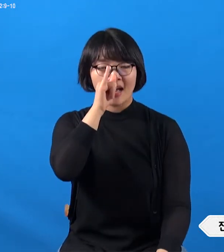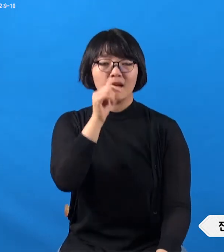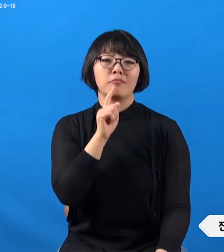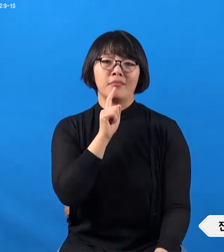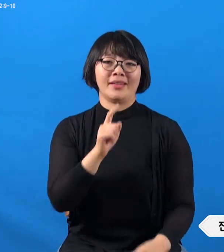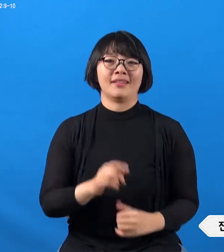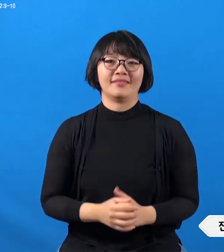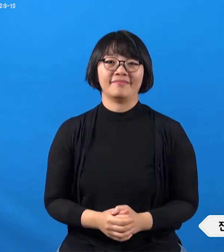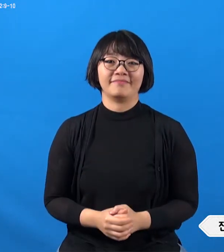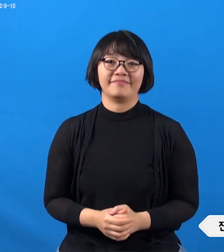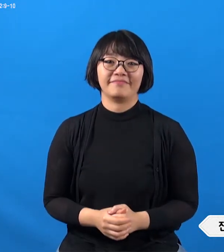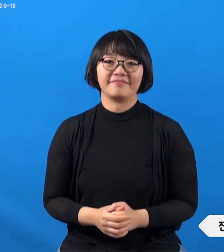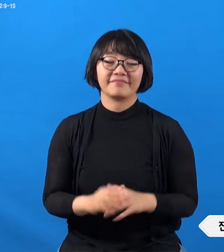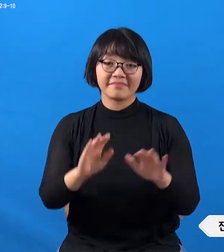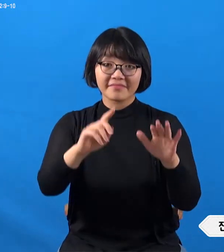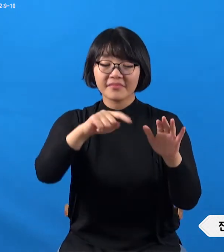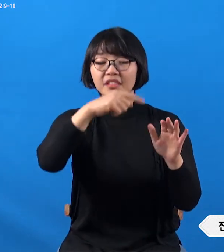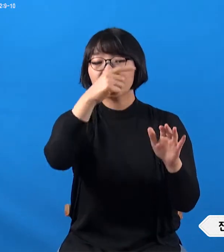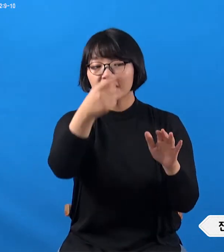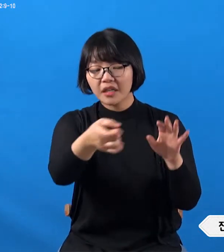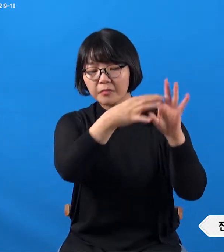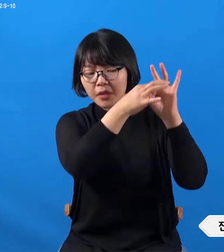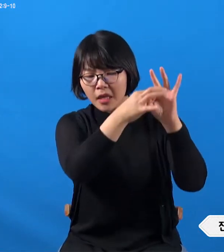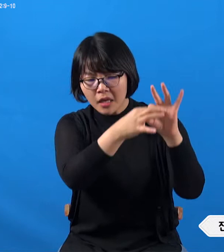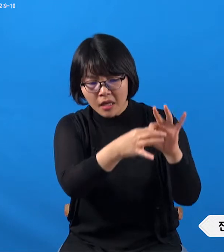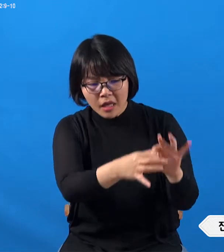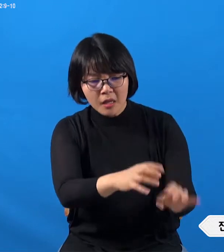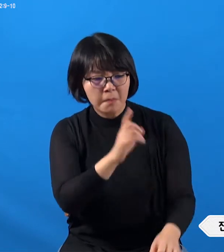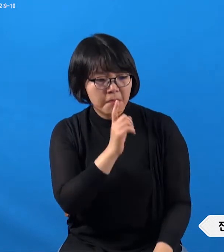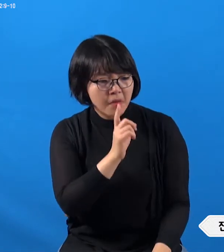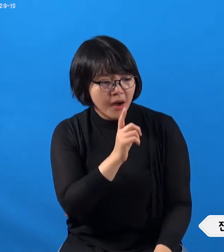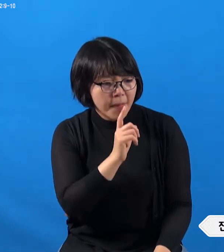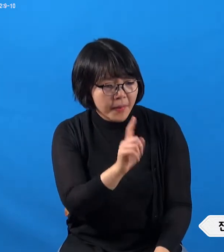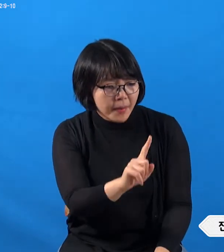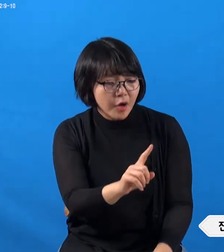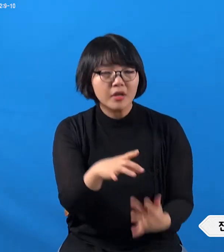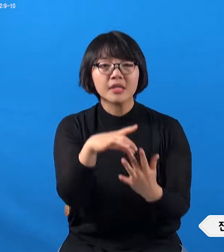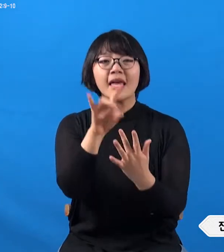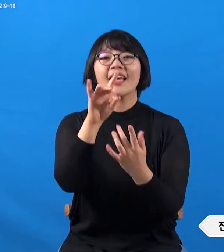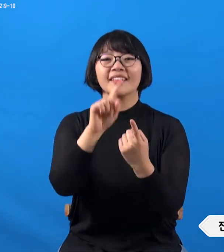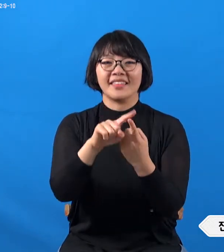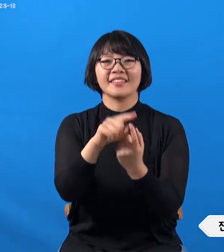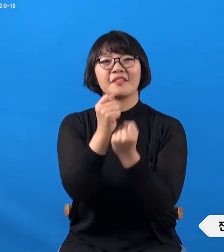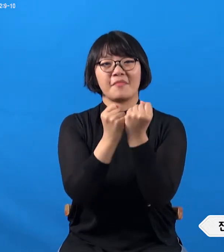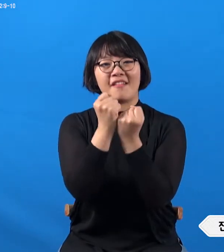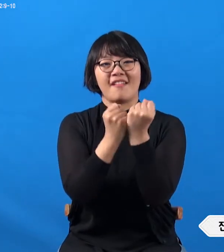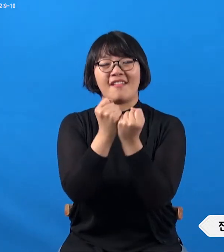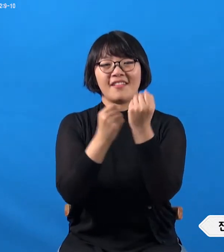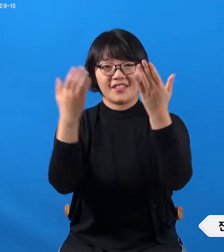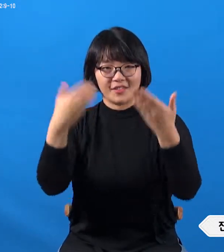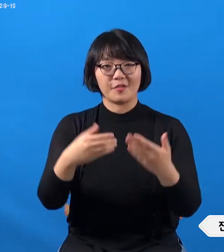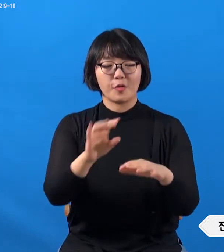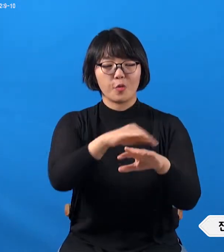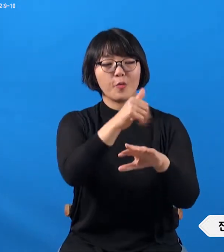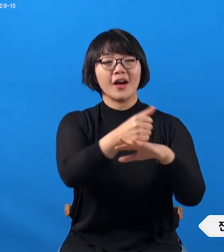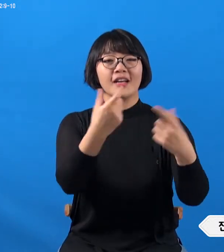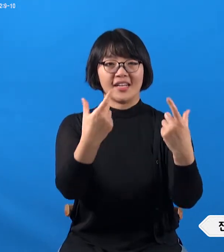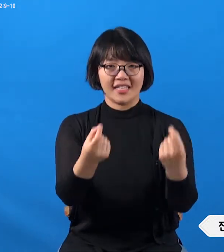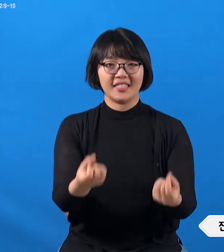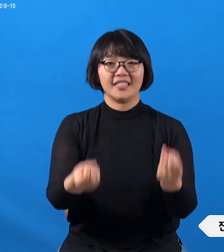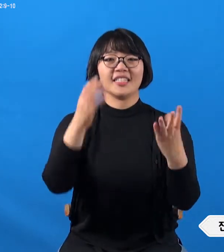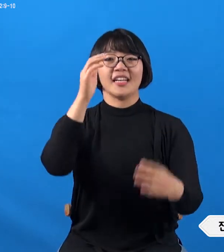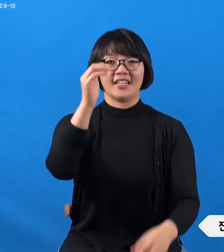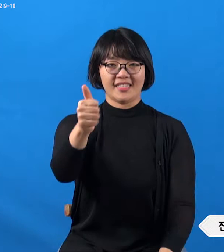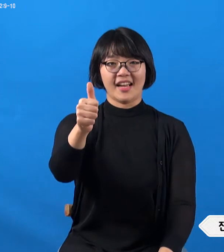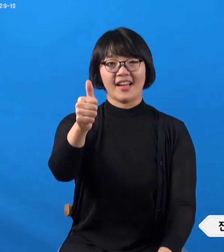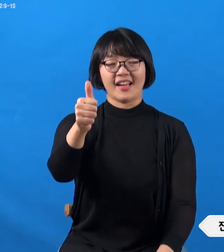택하심을 봅니다. 그리고 계속해서 그 하나님의 택하심을 말씀하고 있음을 봅니다. 왕 같은